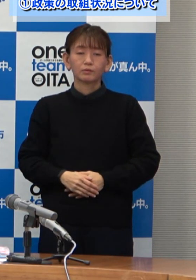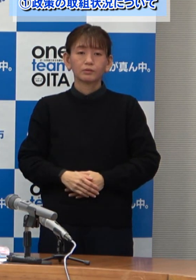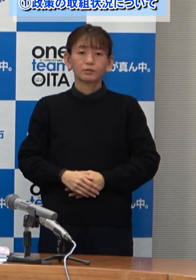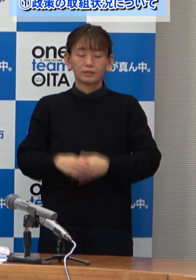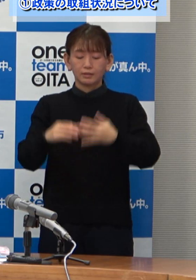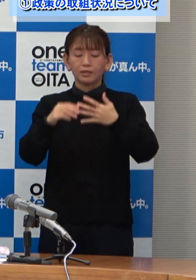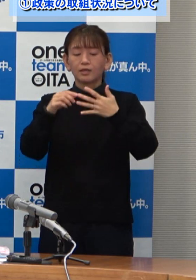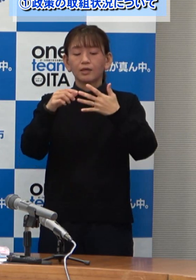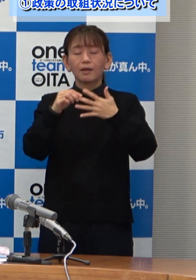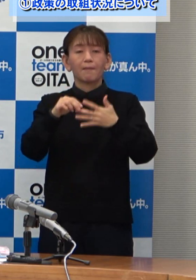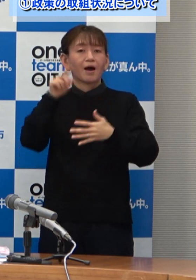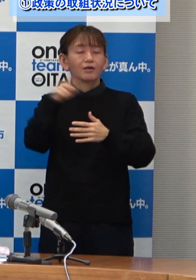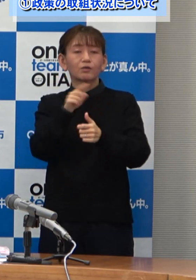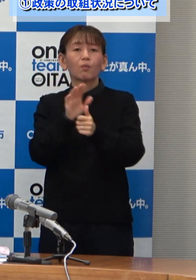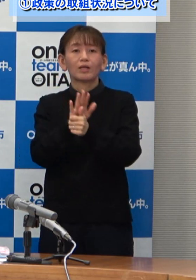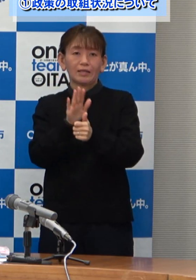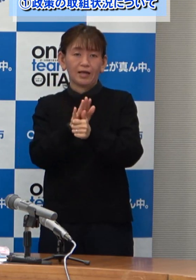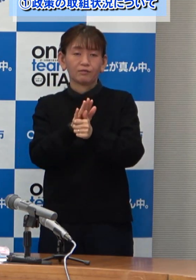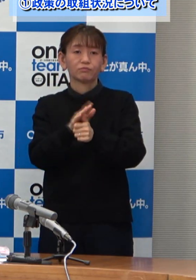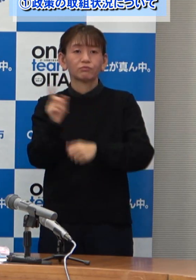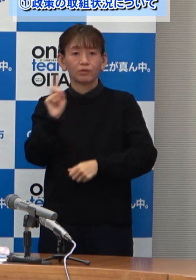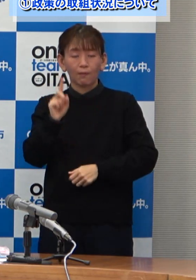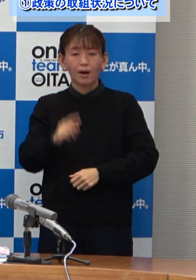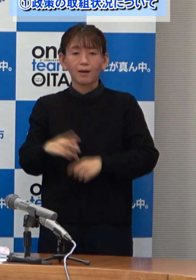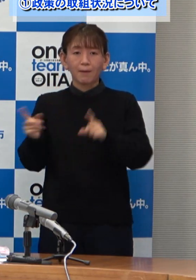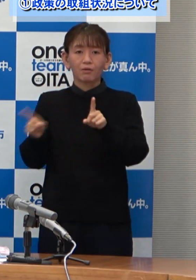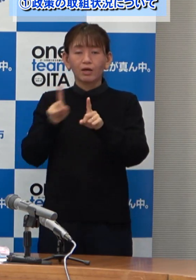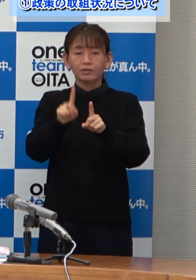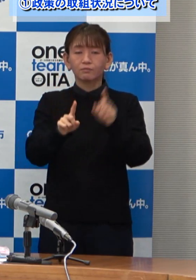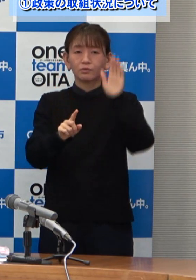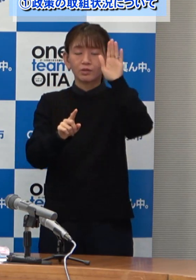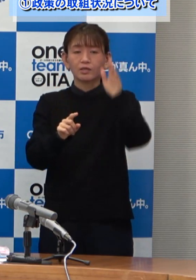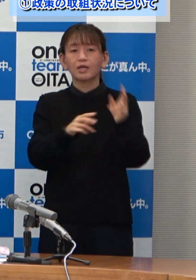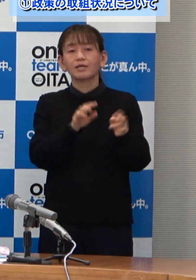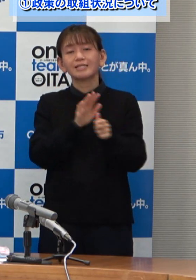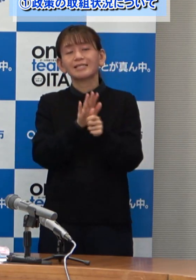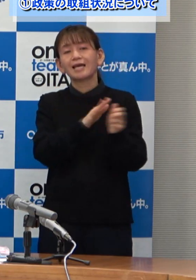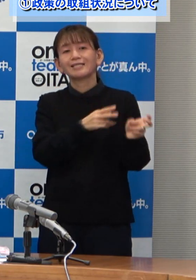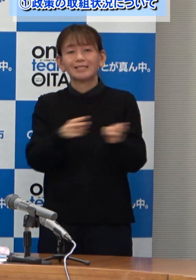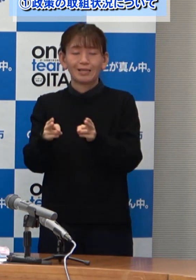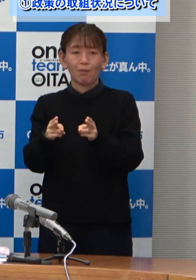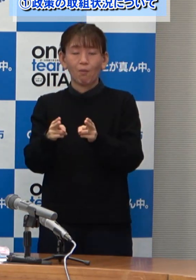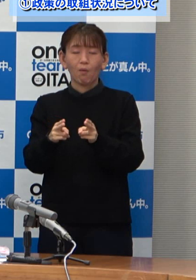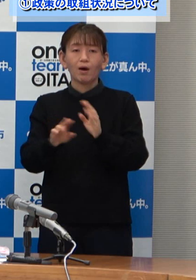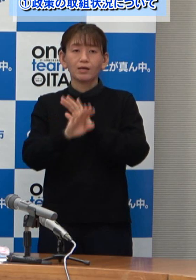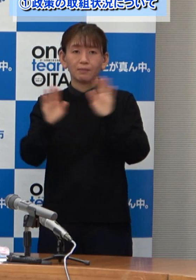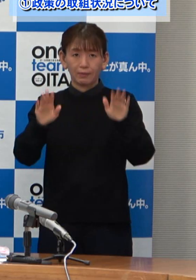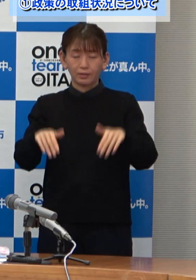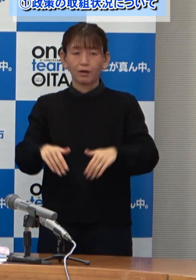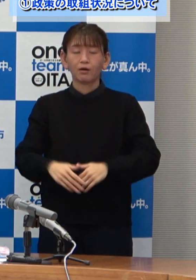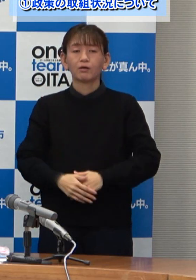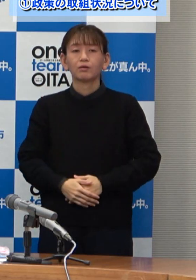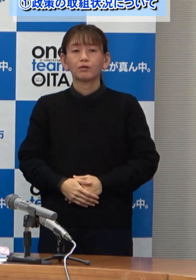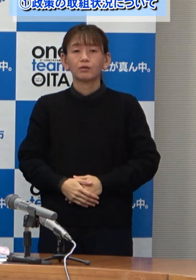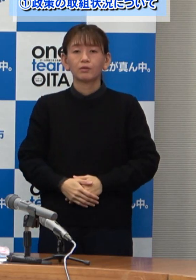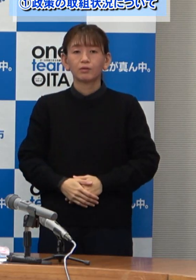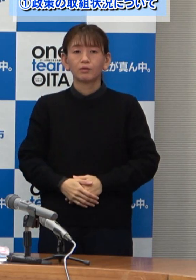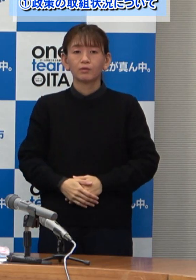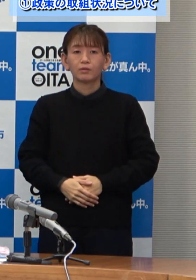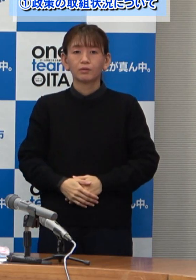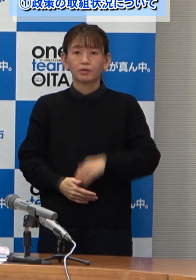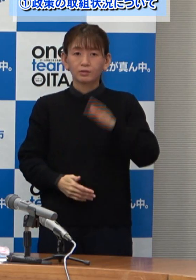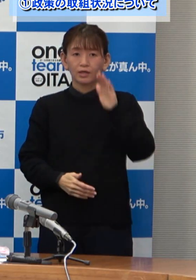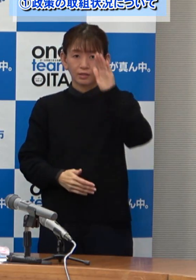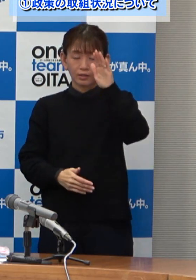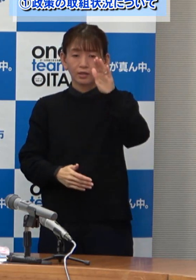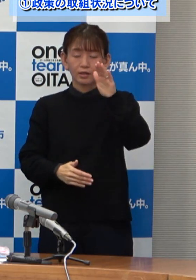えパートナーシップ先生制度推進事業を始めましたえ先制され